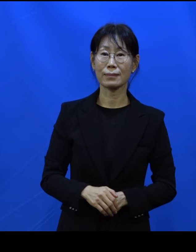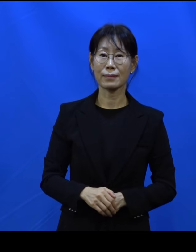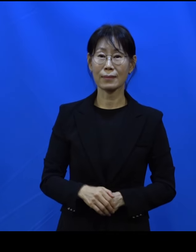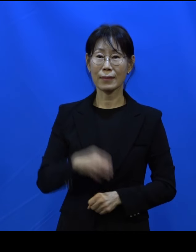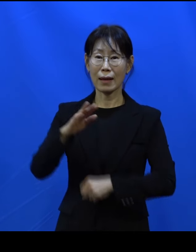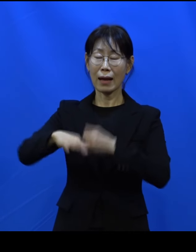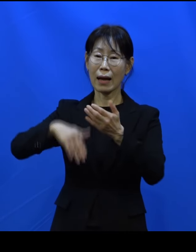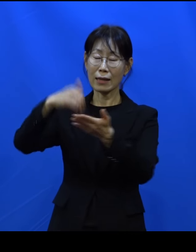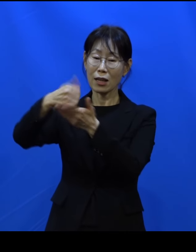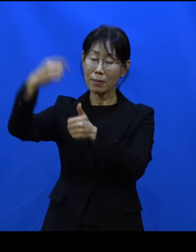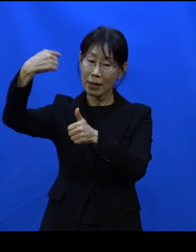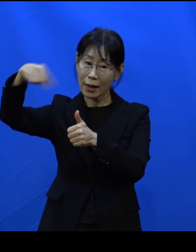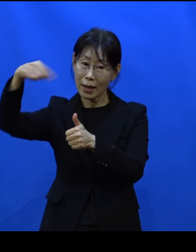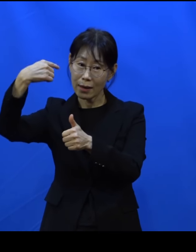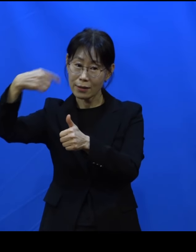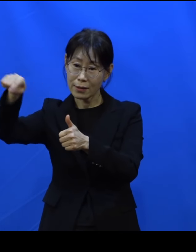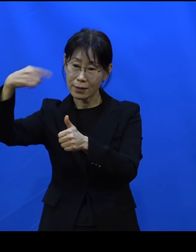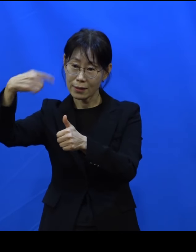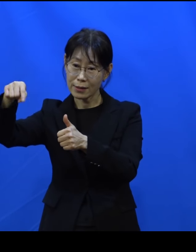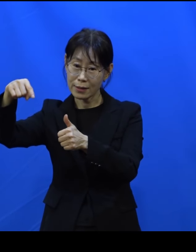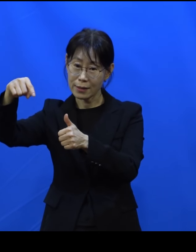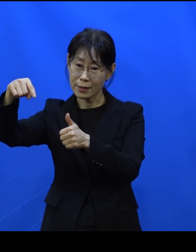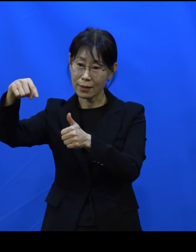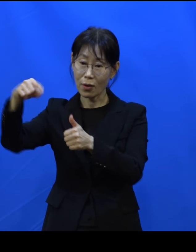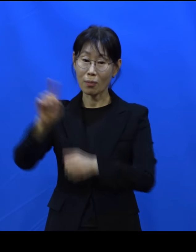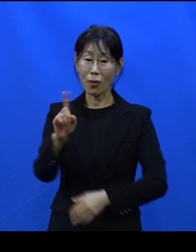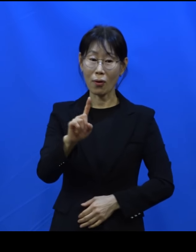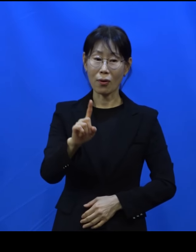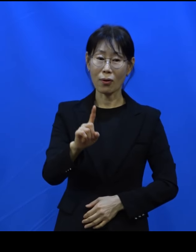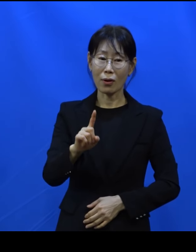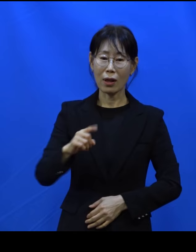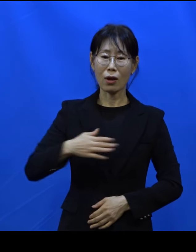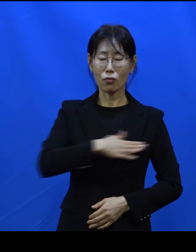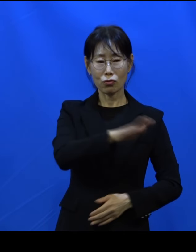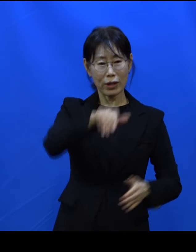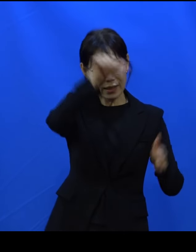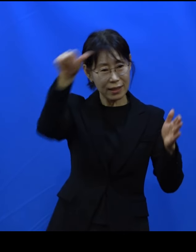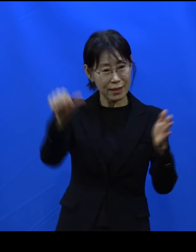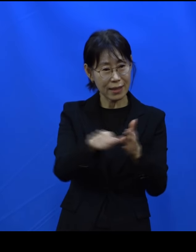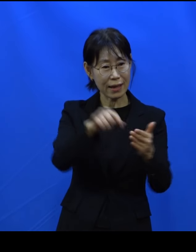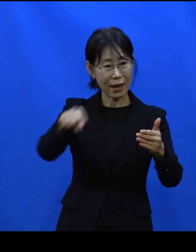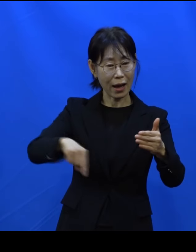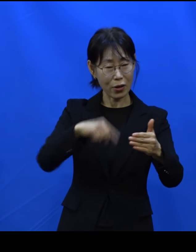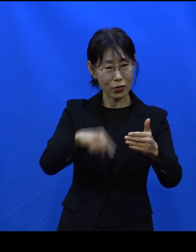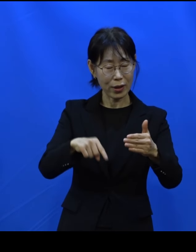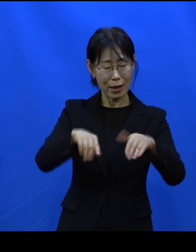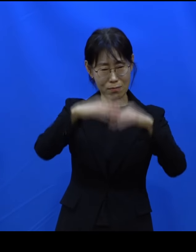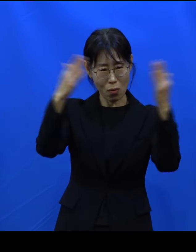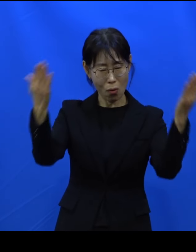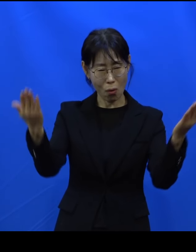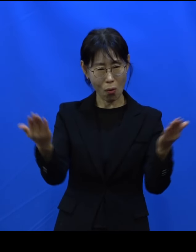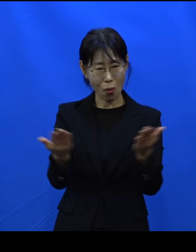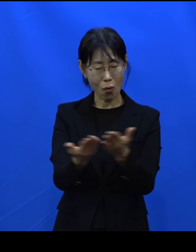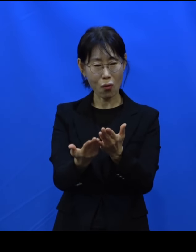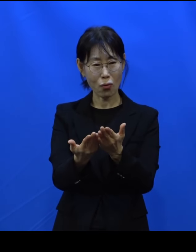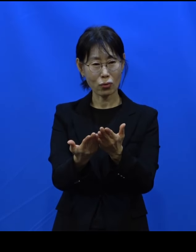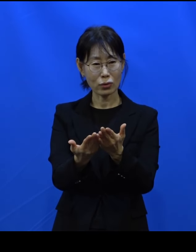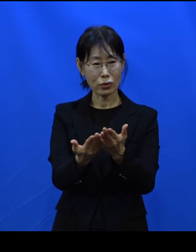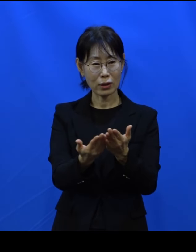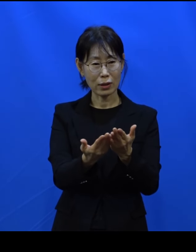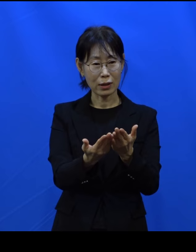손가락 끝을 가면 거기는 예수 그리스도가 있습니다. 그리스도 안에 모든 것이 들어